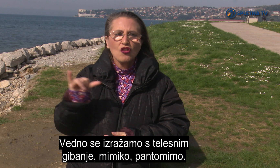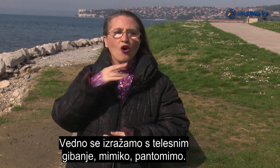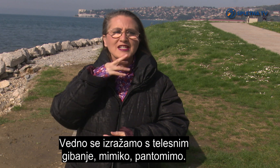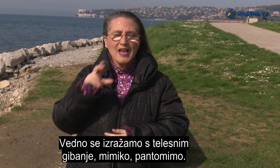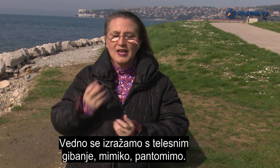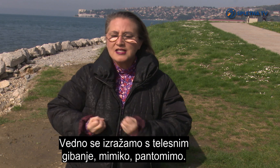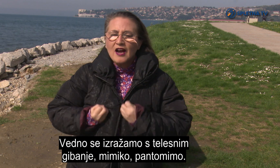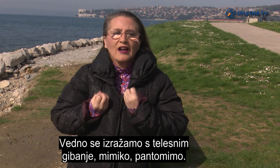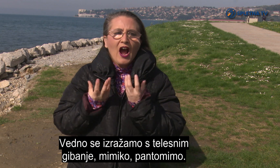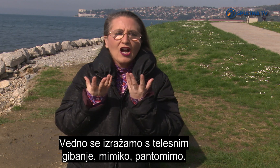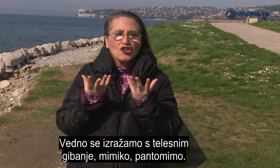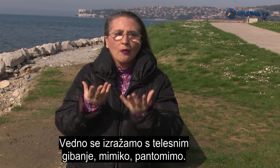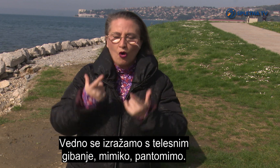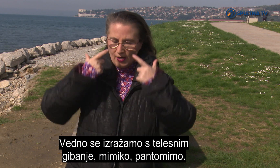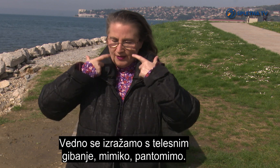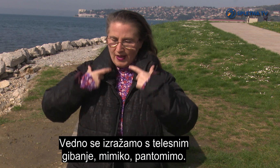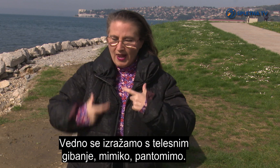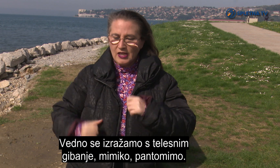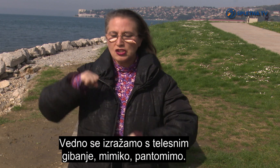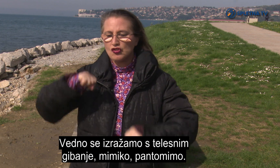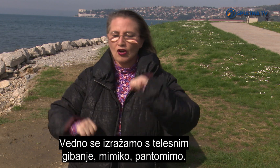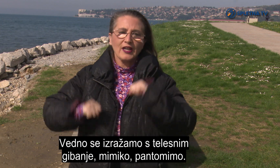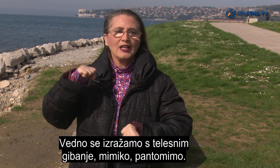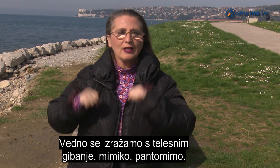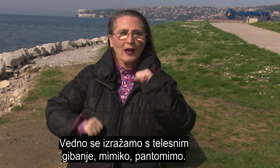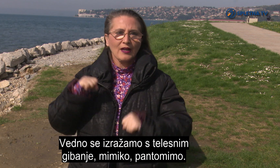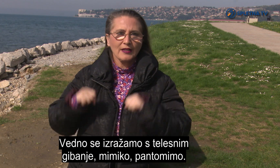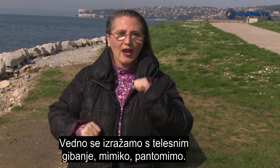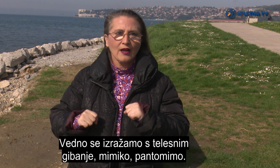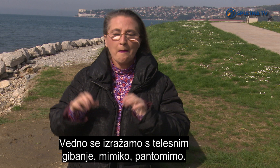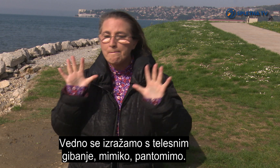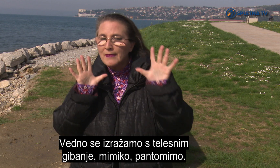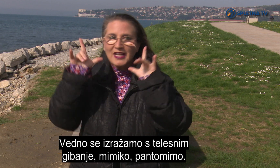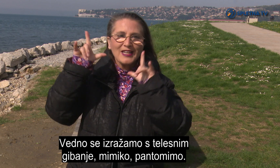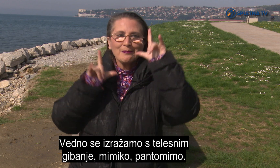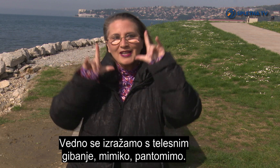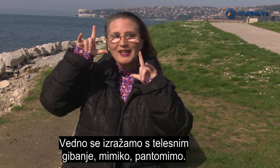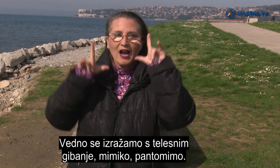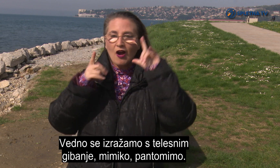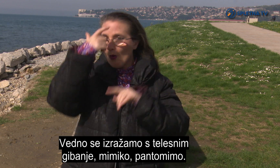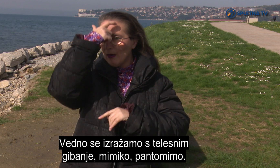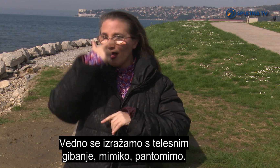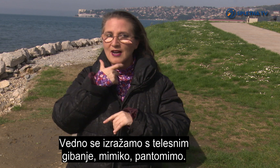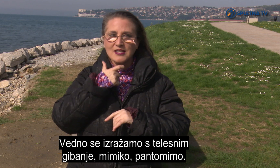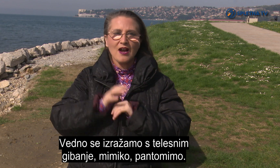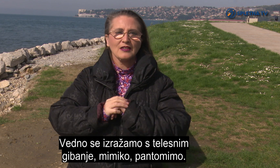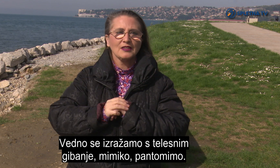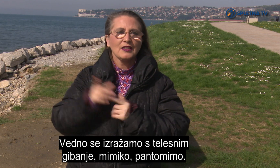Vedno se izražamo, telesno gibanje, mimika obraza